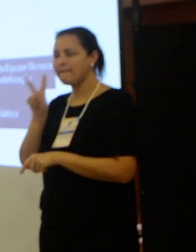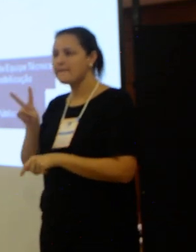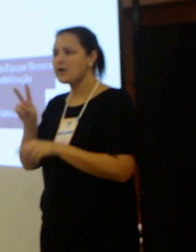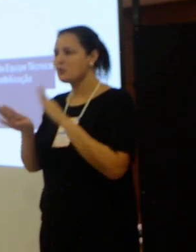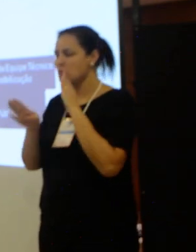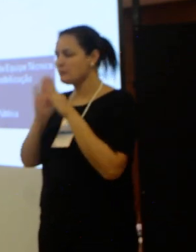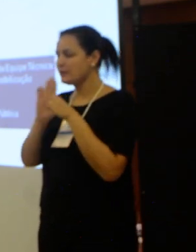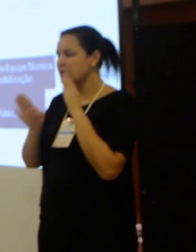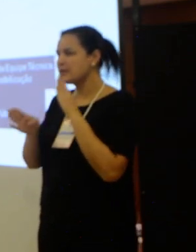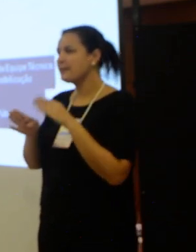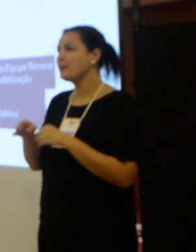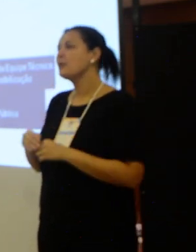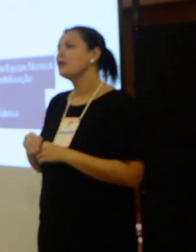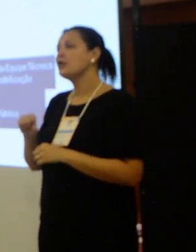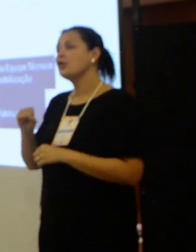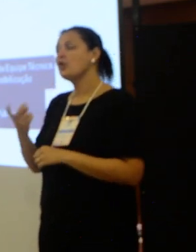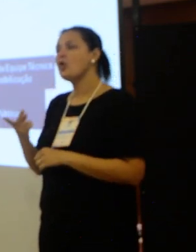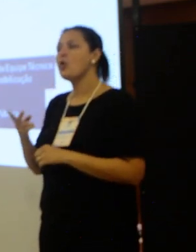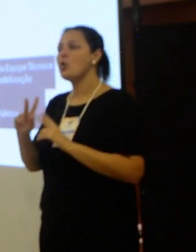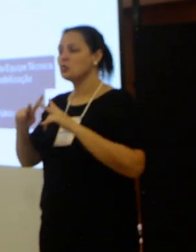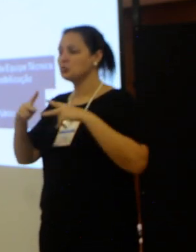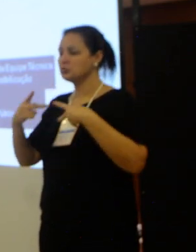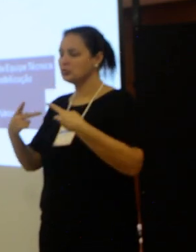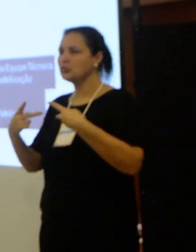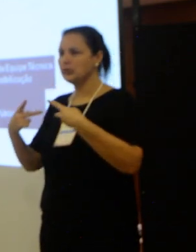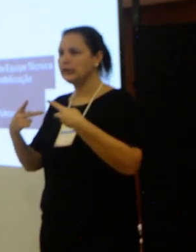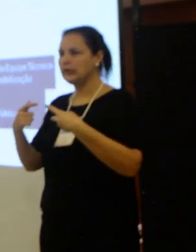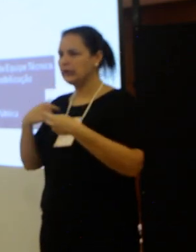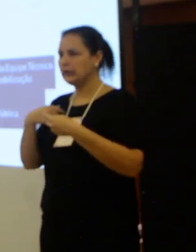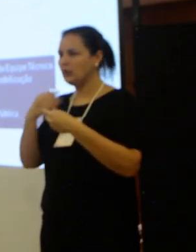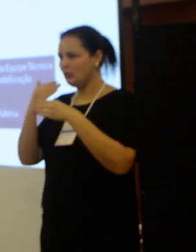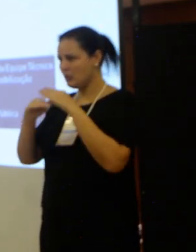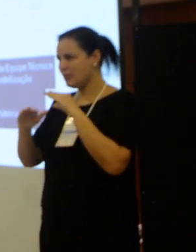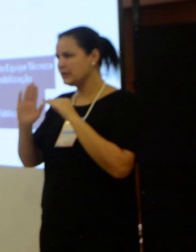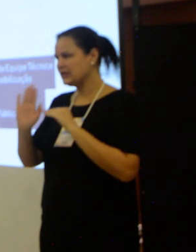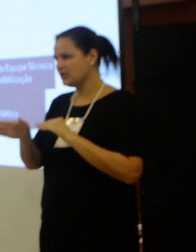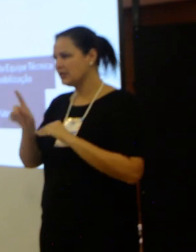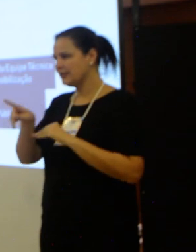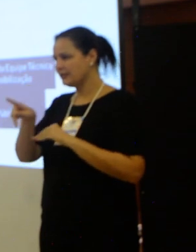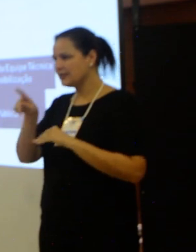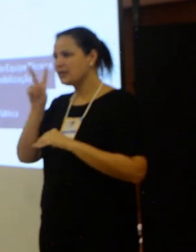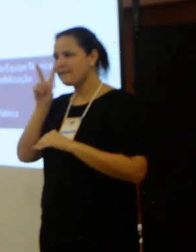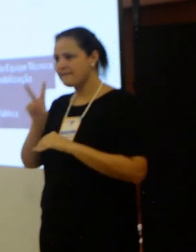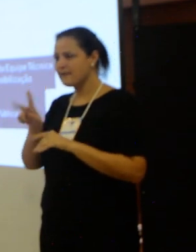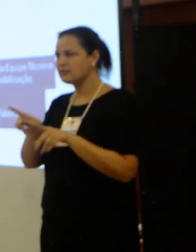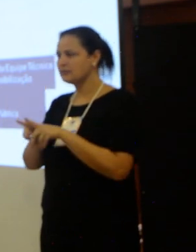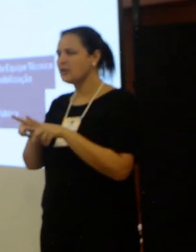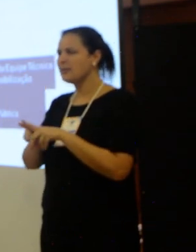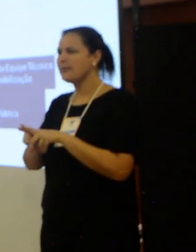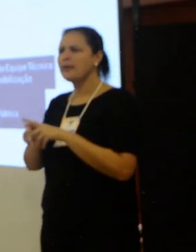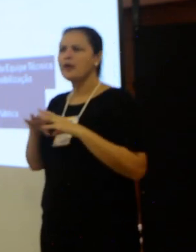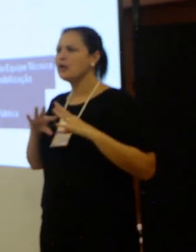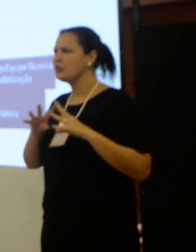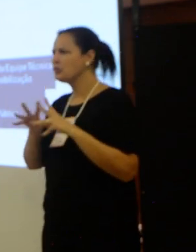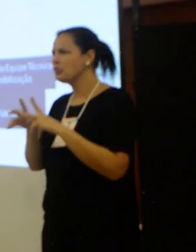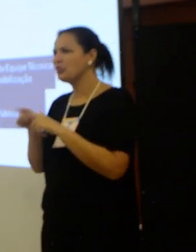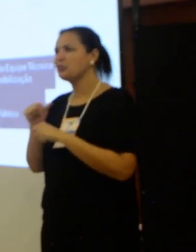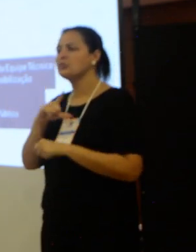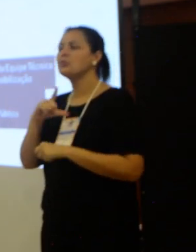que eu já vou passar o link, né, para se empoderar então, de todos os dados e né, tudo que existe sobre a